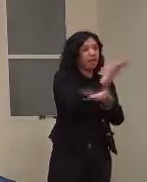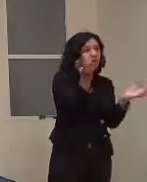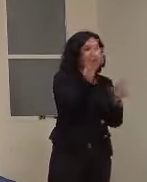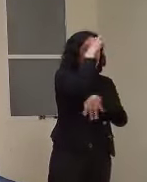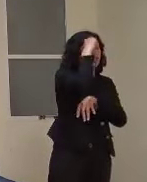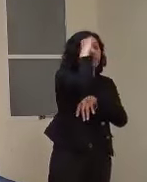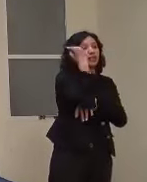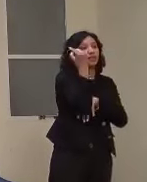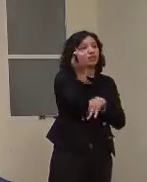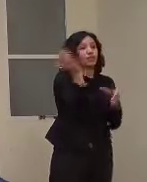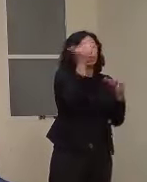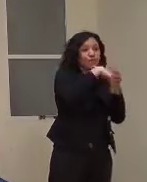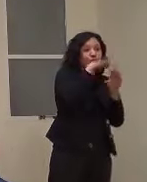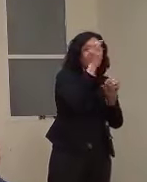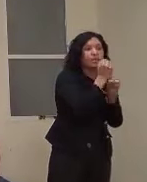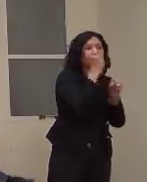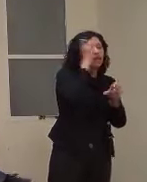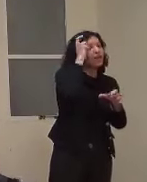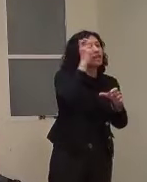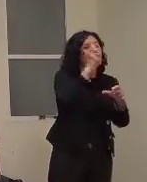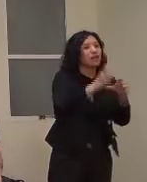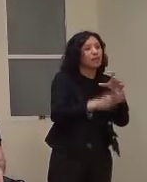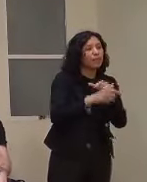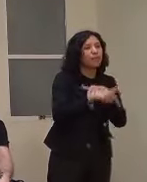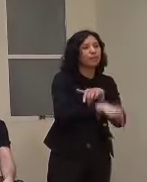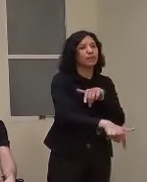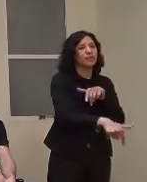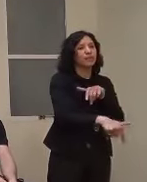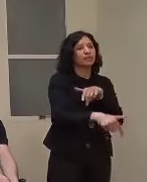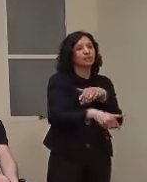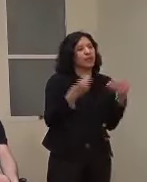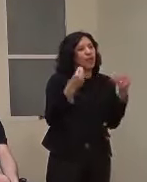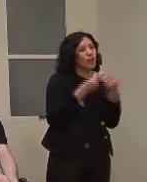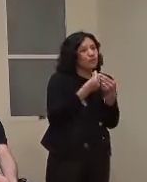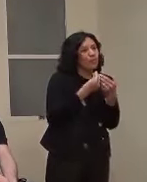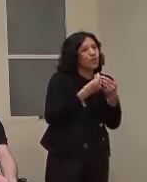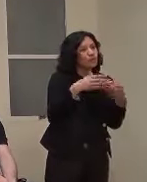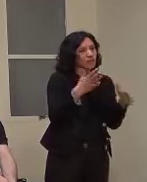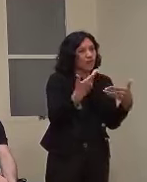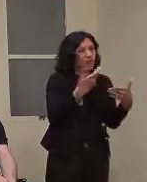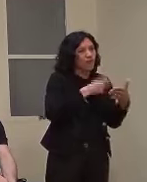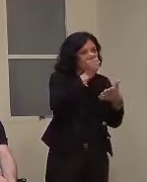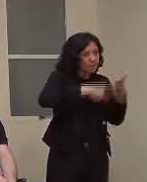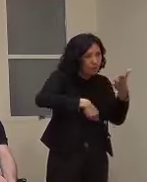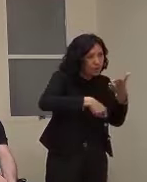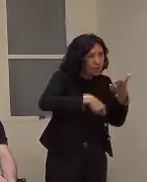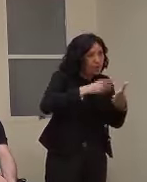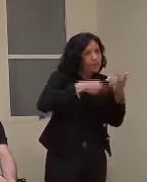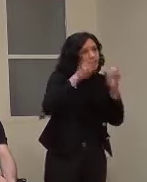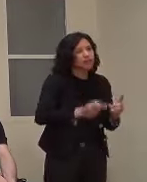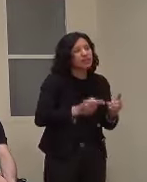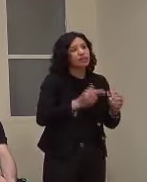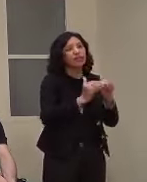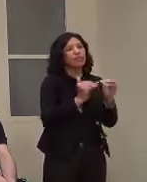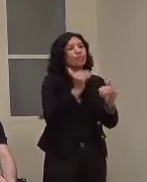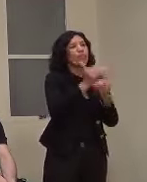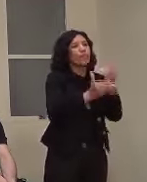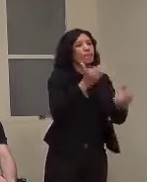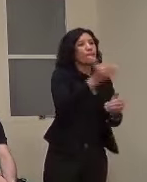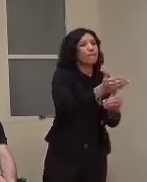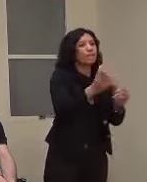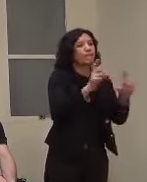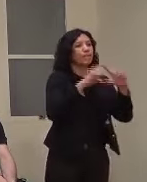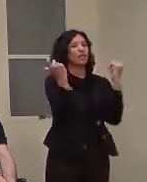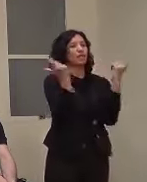nación experiencias en las cuales hay mucho para corregir pero lo importante es avanzar en una